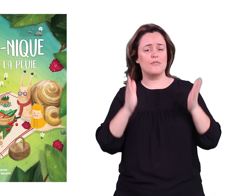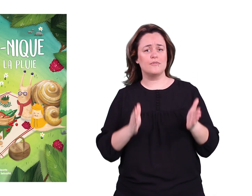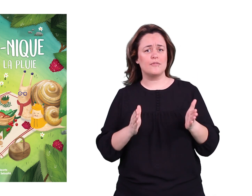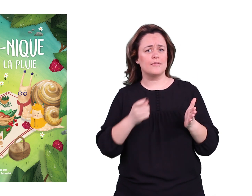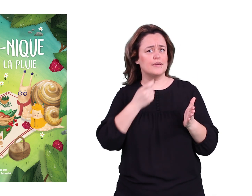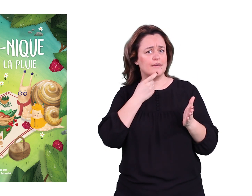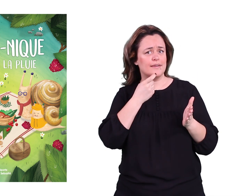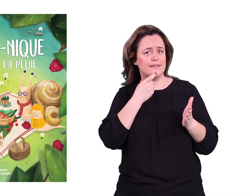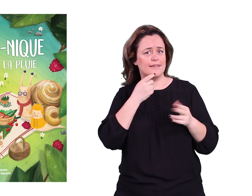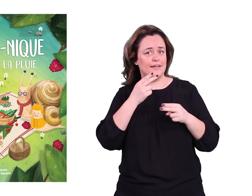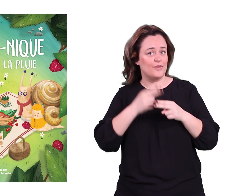L'auteur est